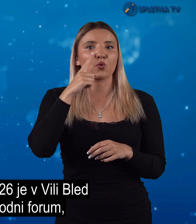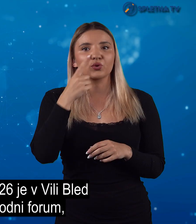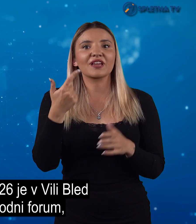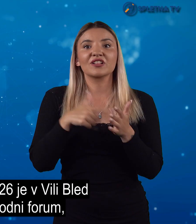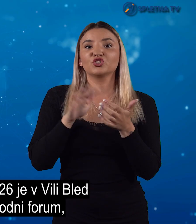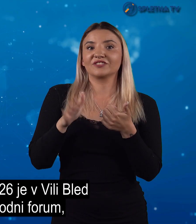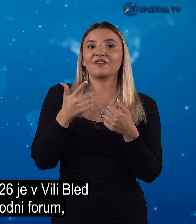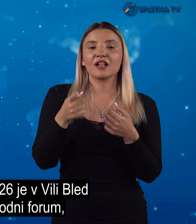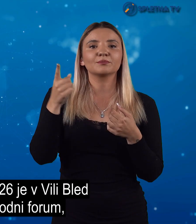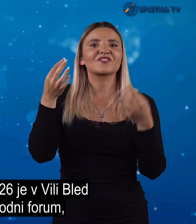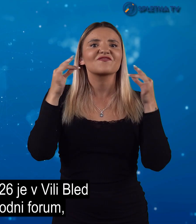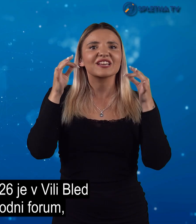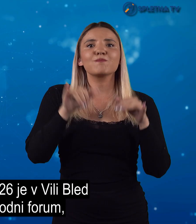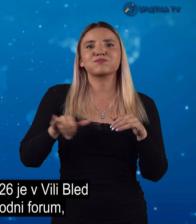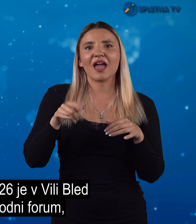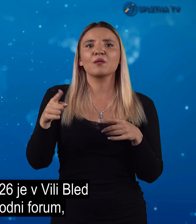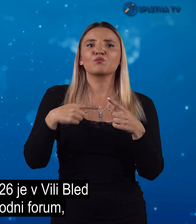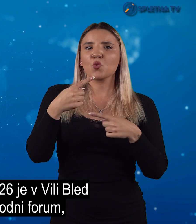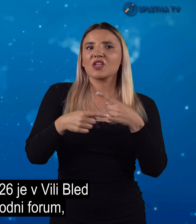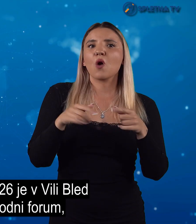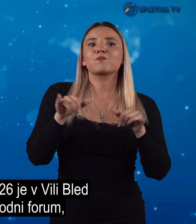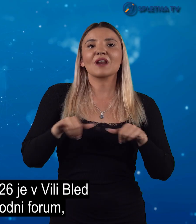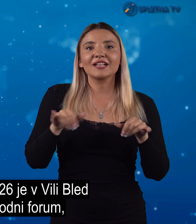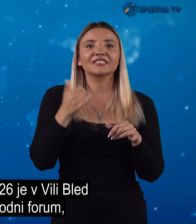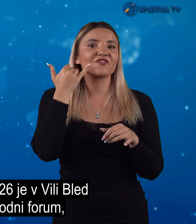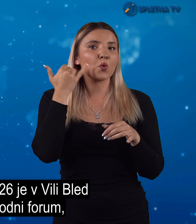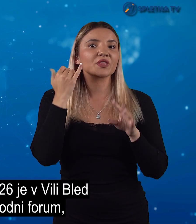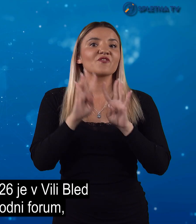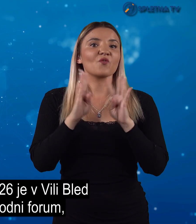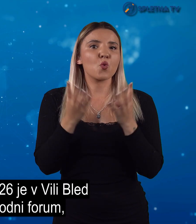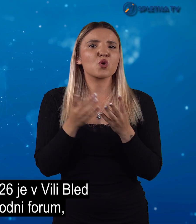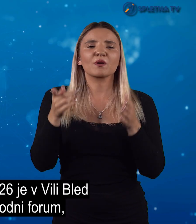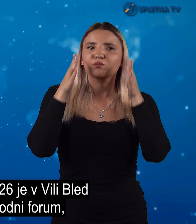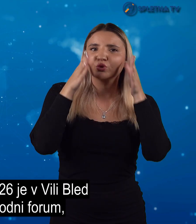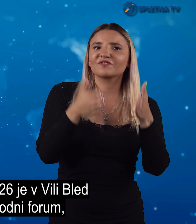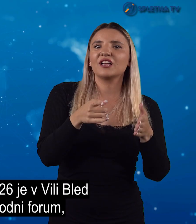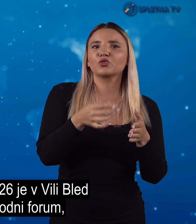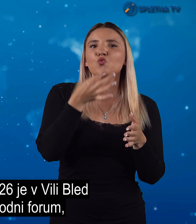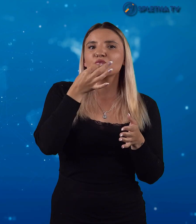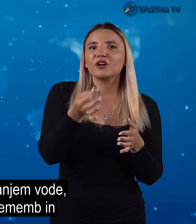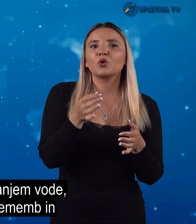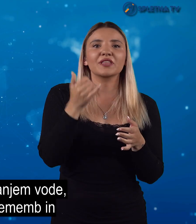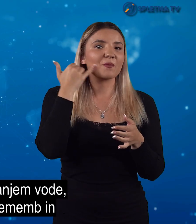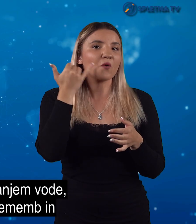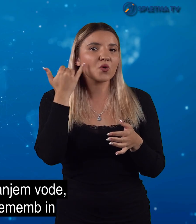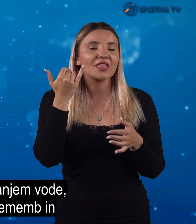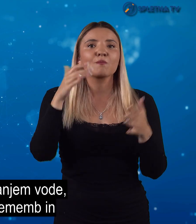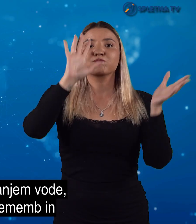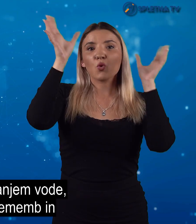4. junija 2026 je v Vili Bled potekal Blejski vodni forum, posvečen vprašanjem